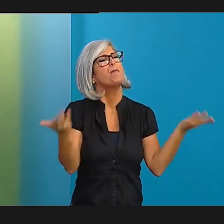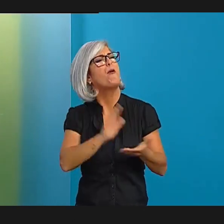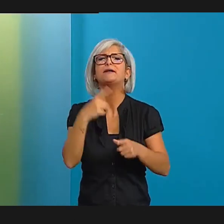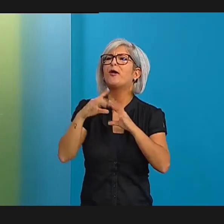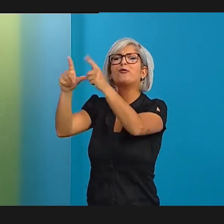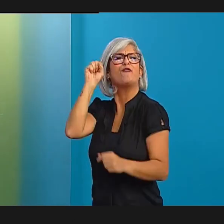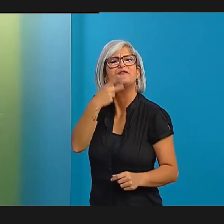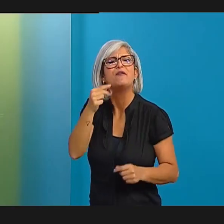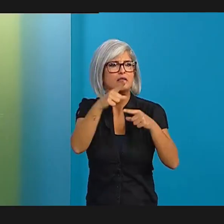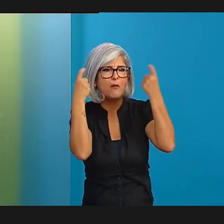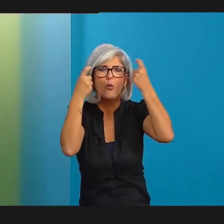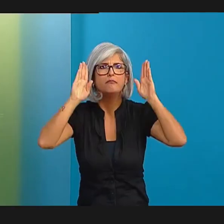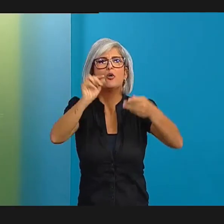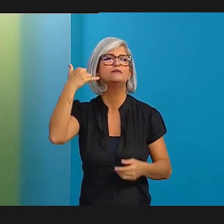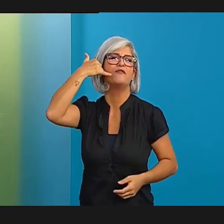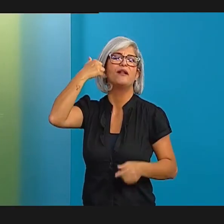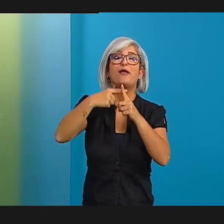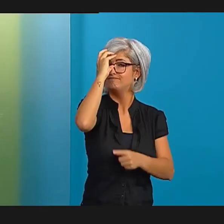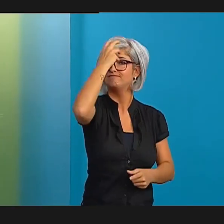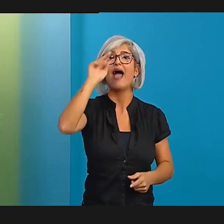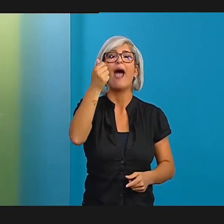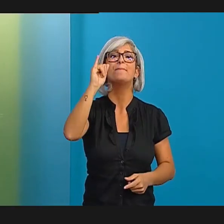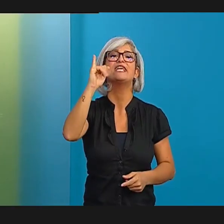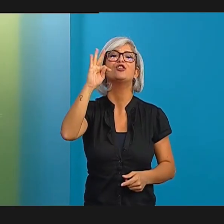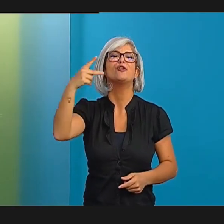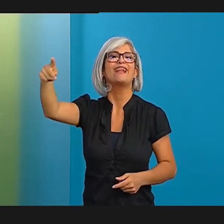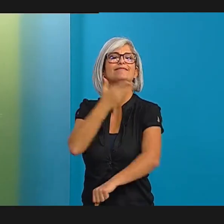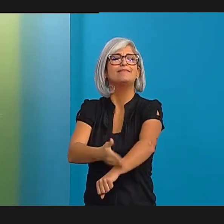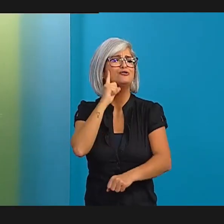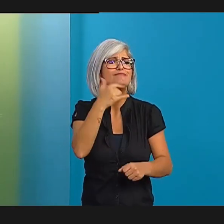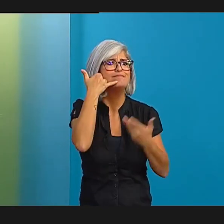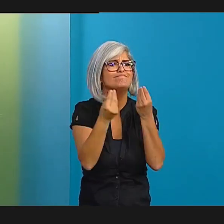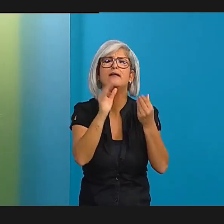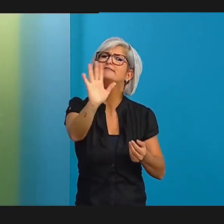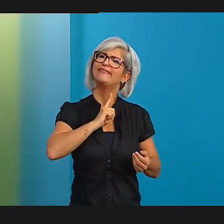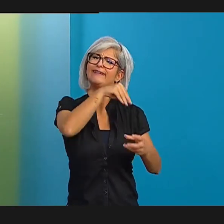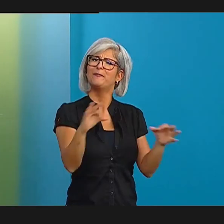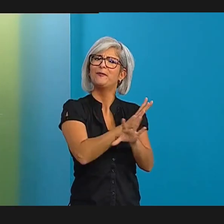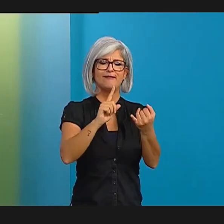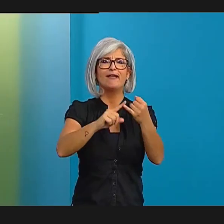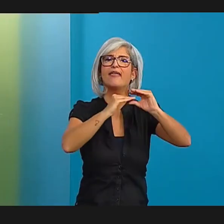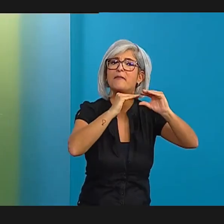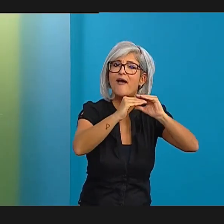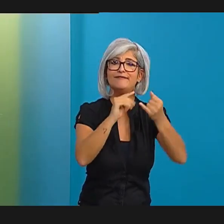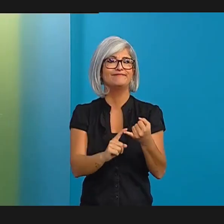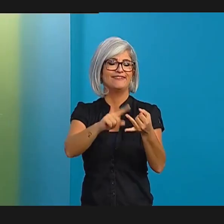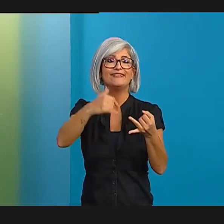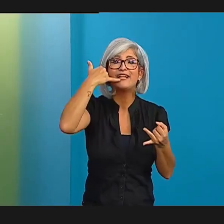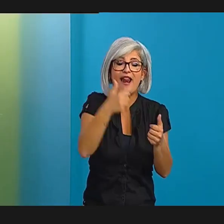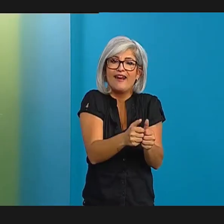surdas dizem, os ouvintes falam, se comunicam no telefone e acreditam que o surdo não tem essa capacidade de se comunicar por conta da falta de audição. De